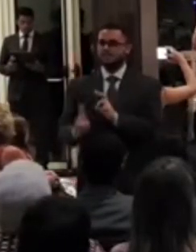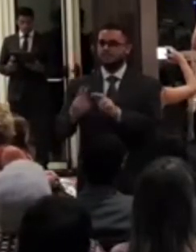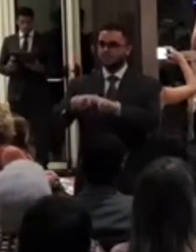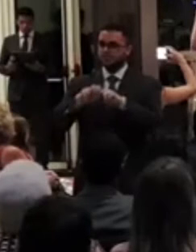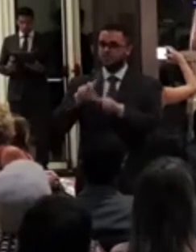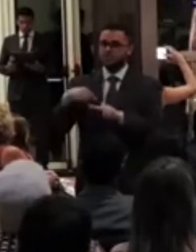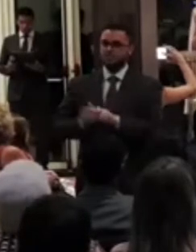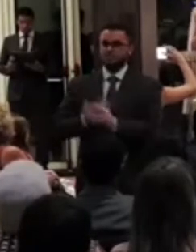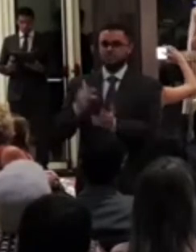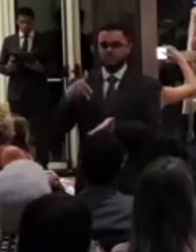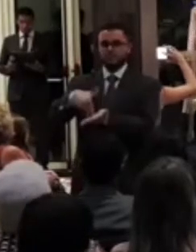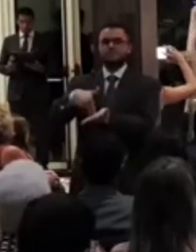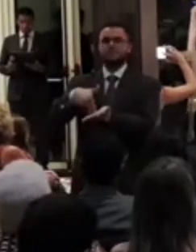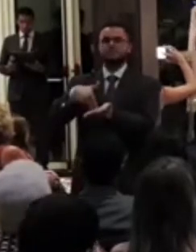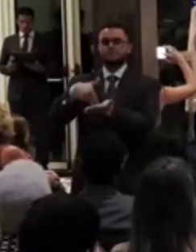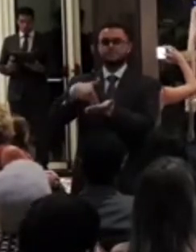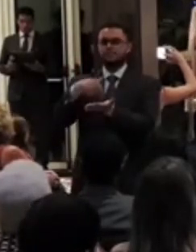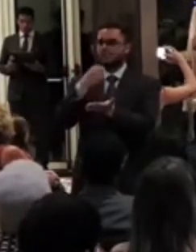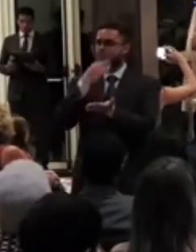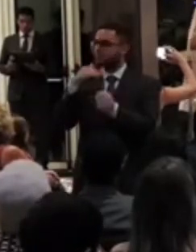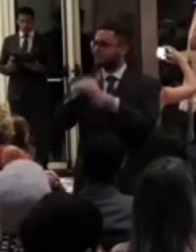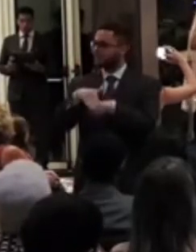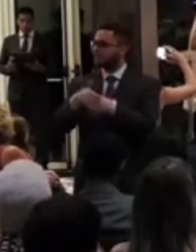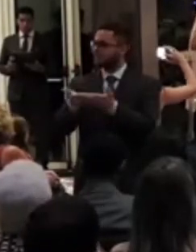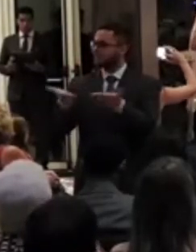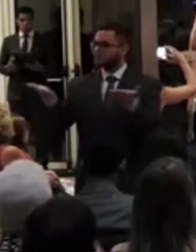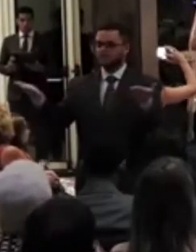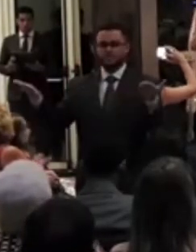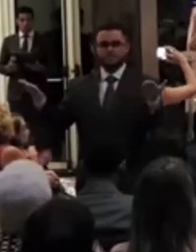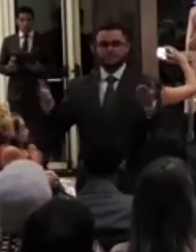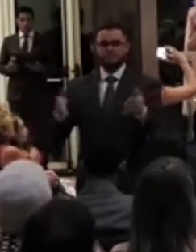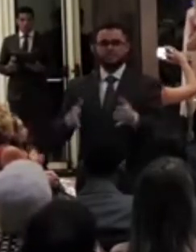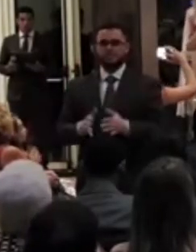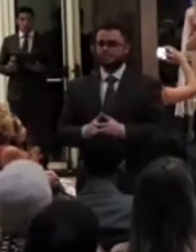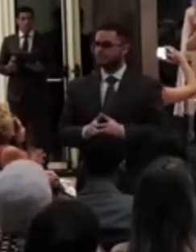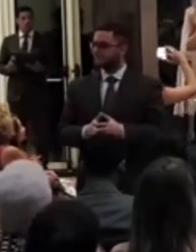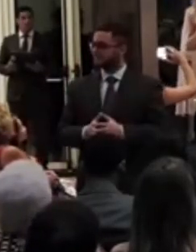aqui. Boa noite a todas e todos,